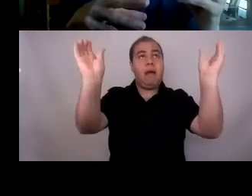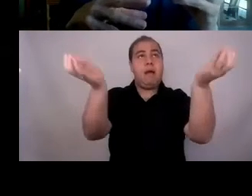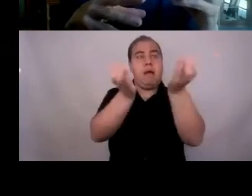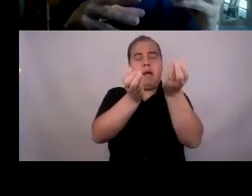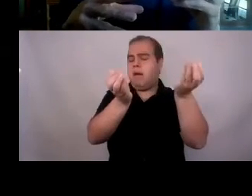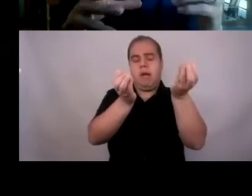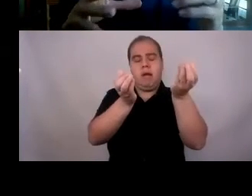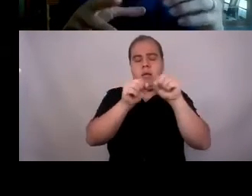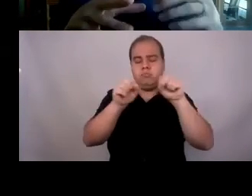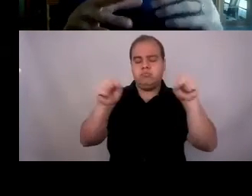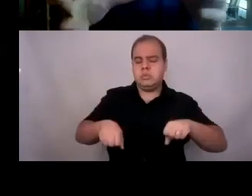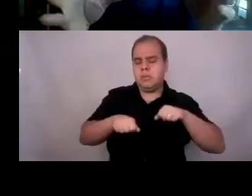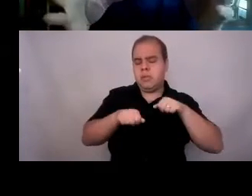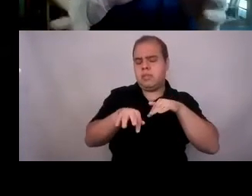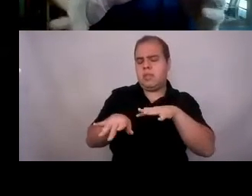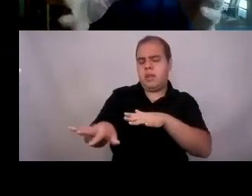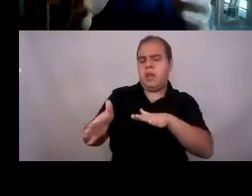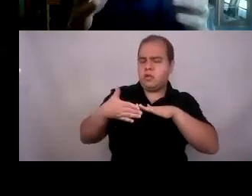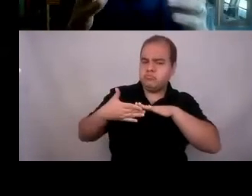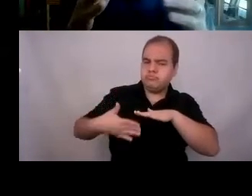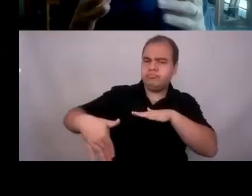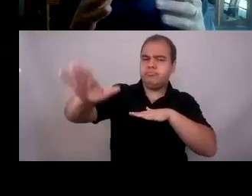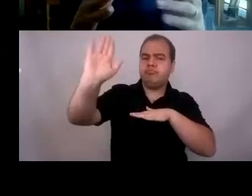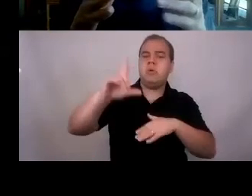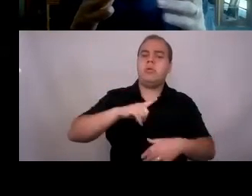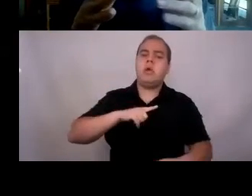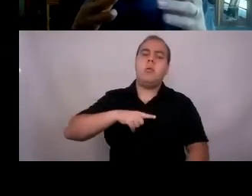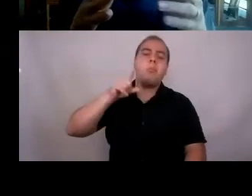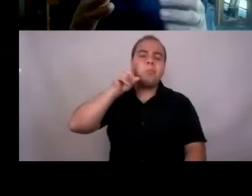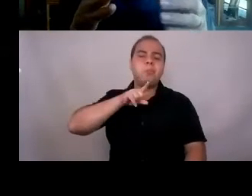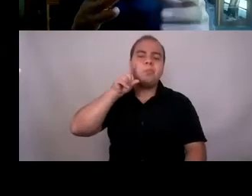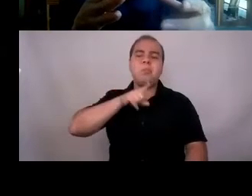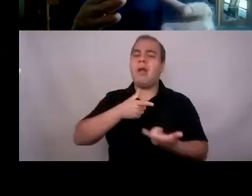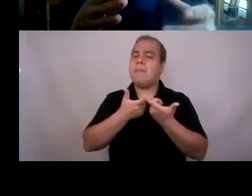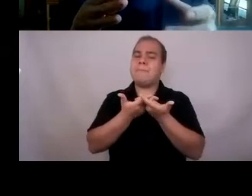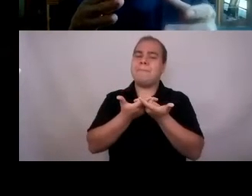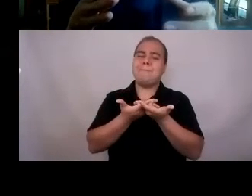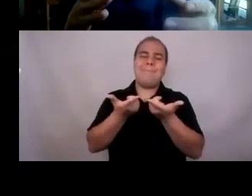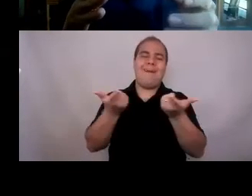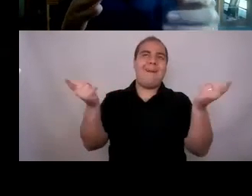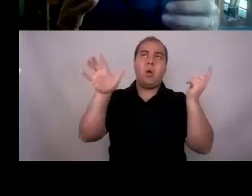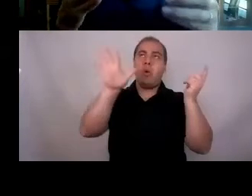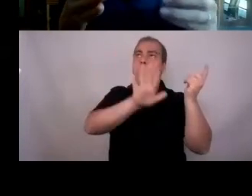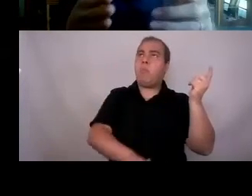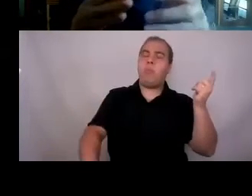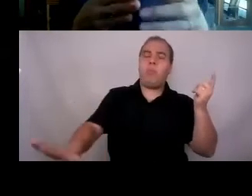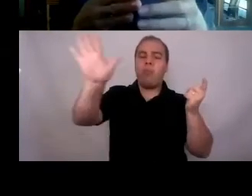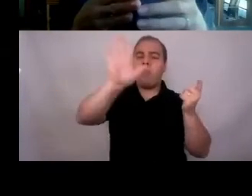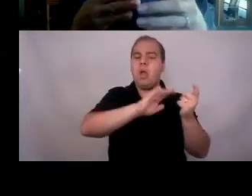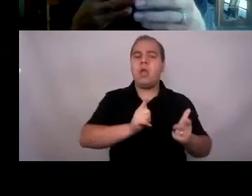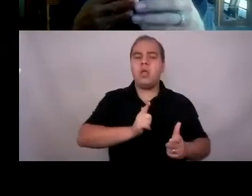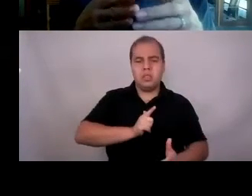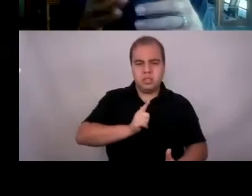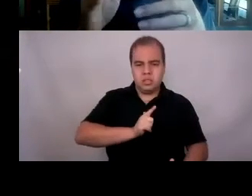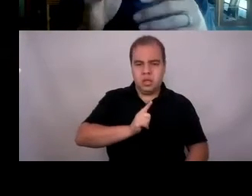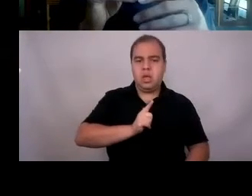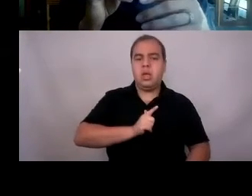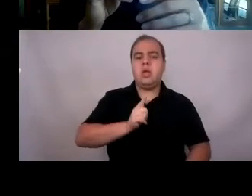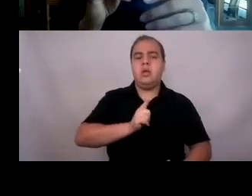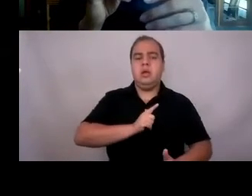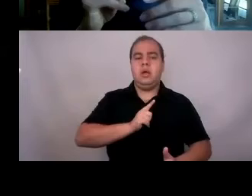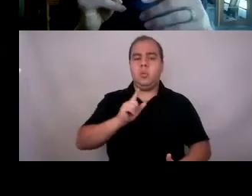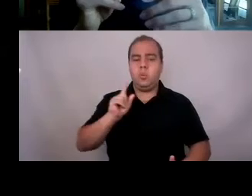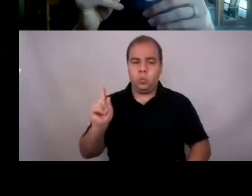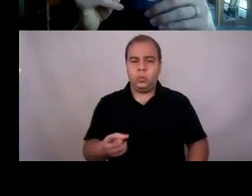lá em Portland, e na maior parte dos Estados Unidos, na verdade, se não em todo, o sistema deles é unitário, quer